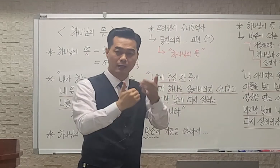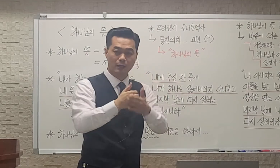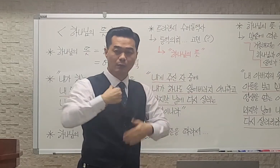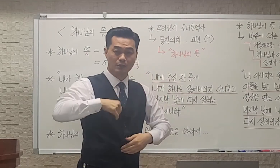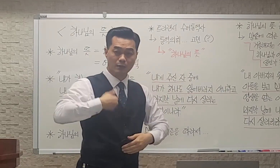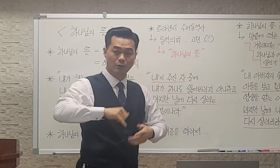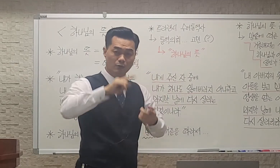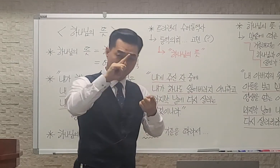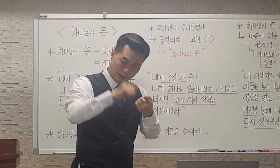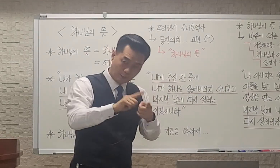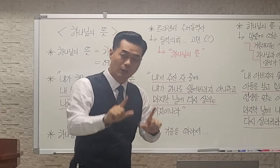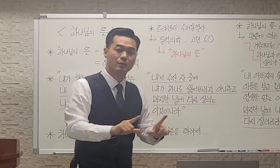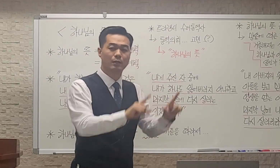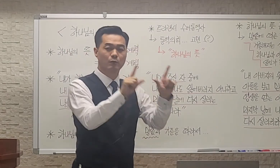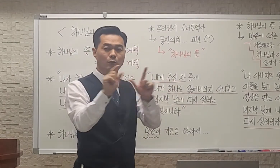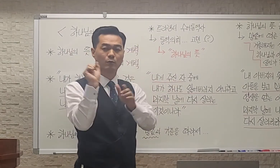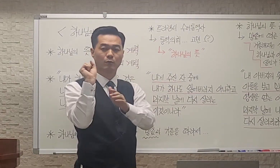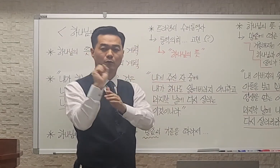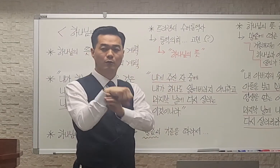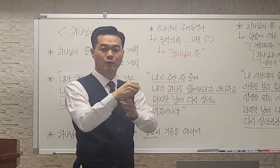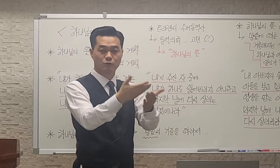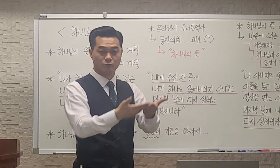하나님의 자녀답게 살도록 그렇게 해주셨어요.